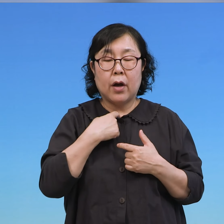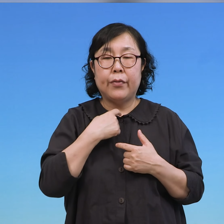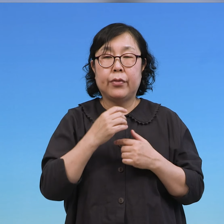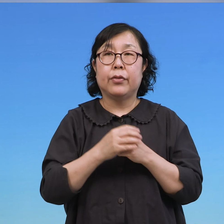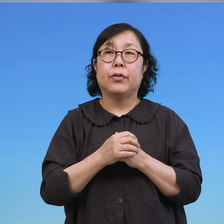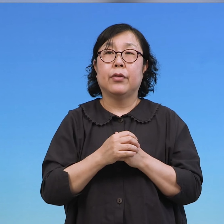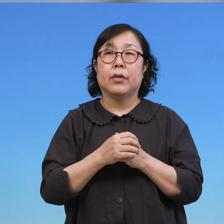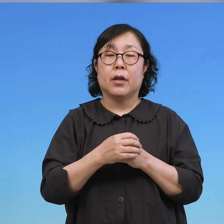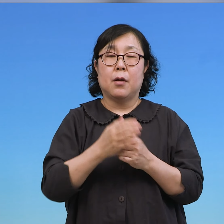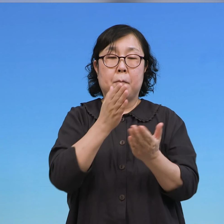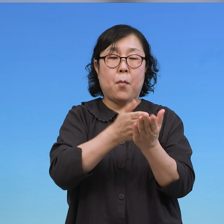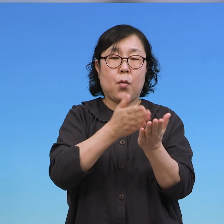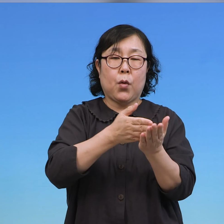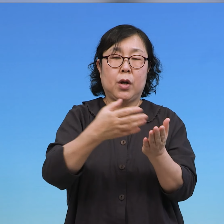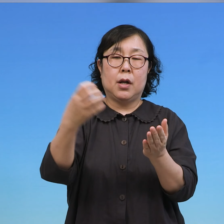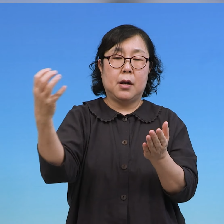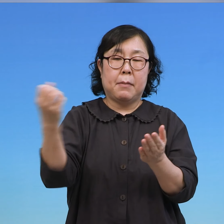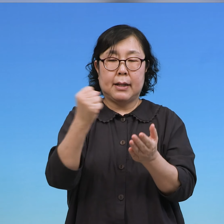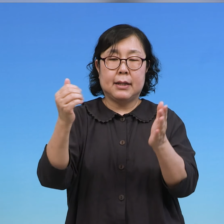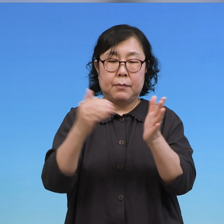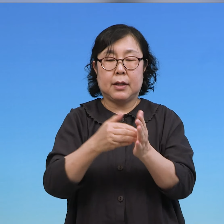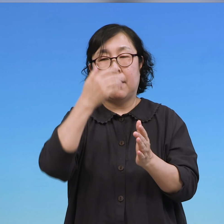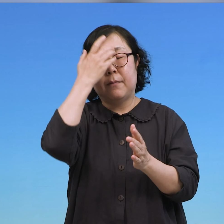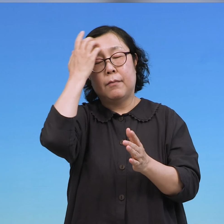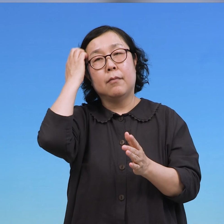기쁘고 그런 보고를 제가 받았습니다.